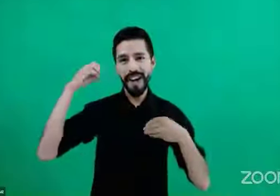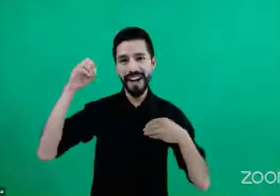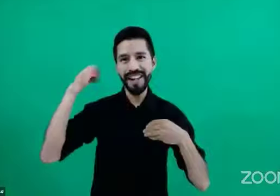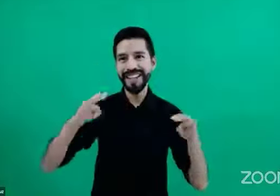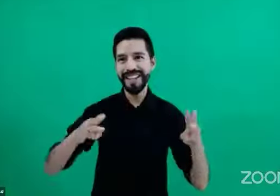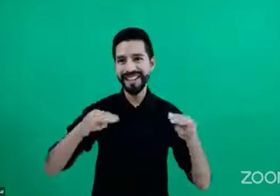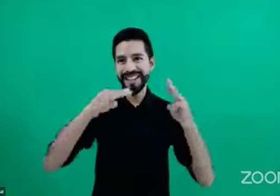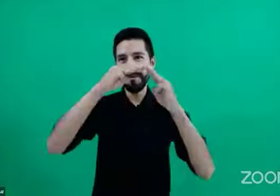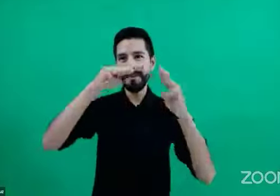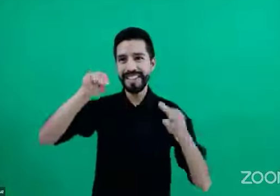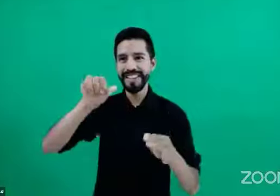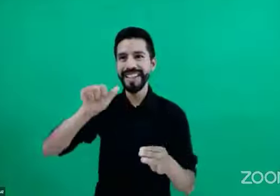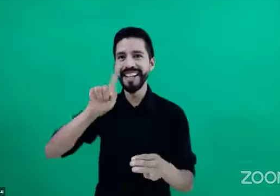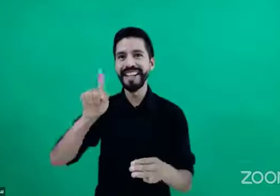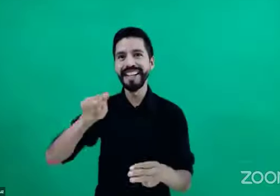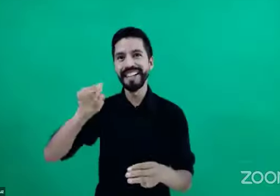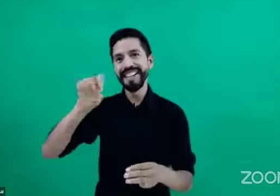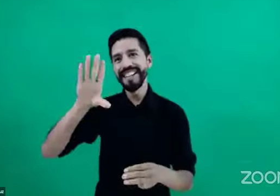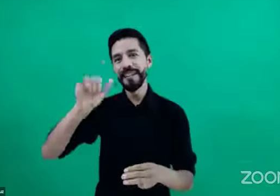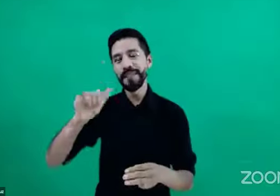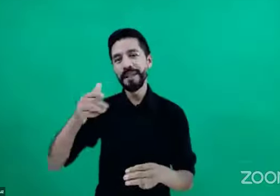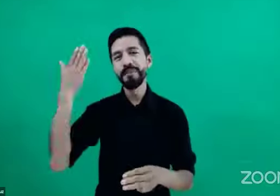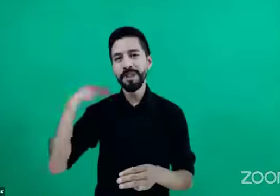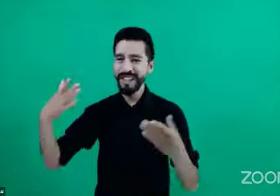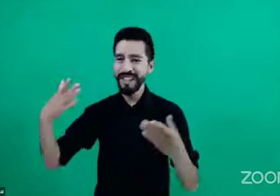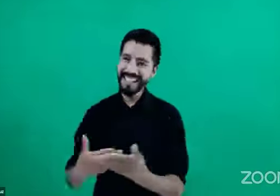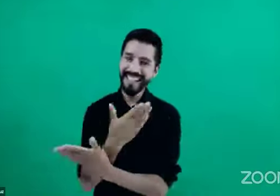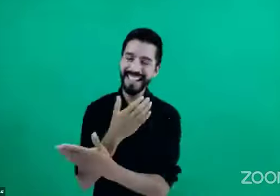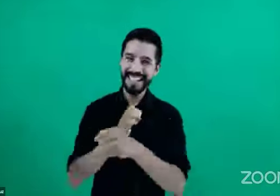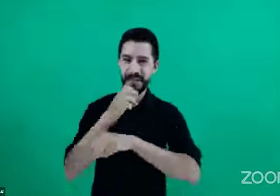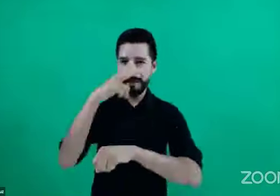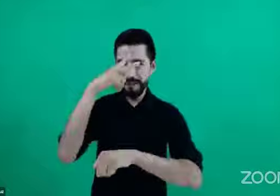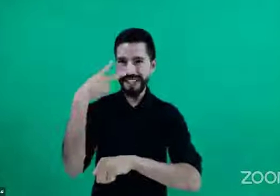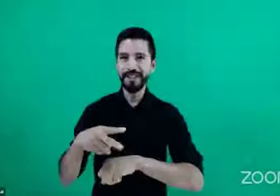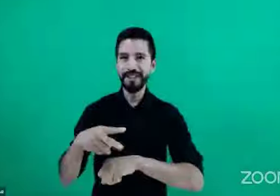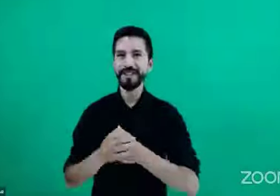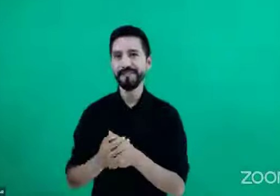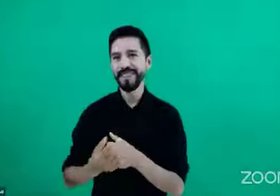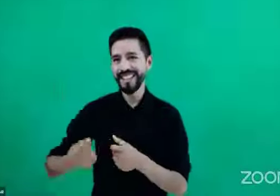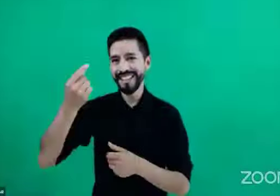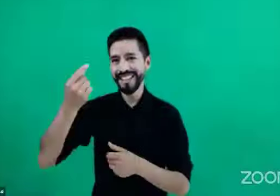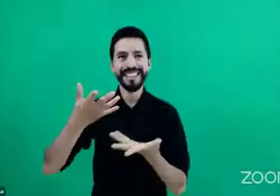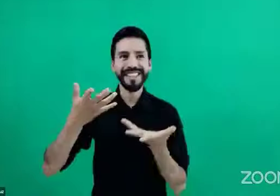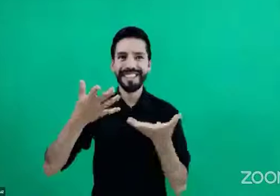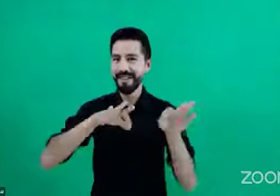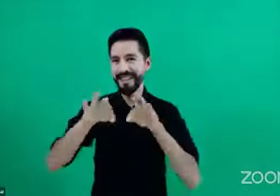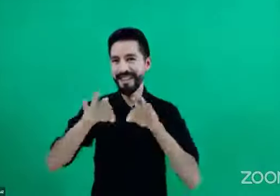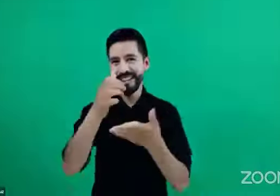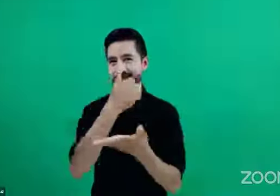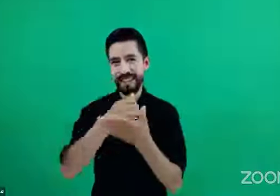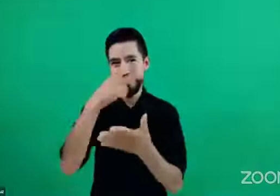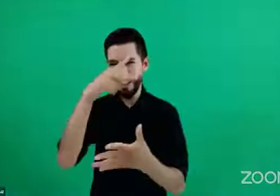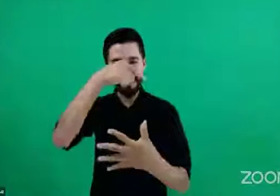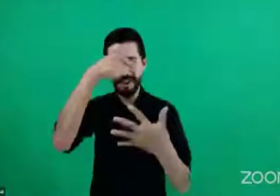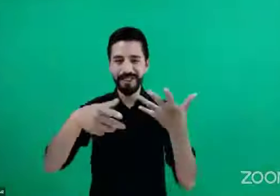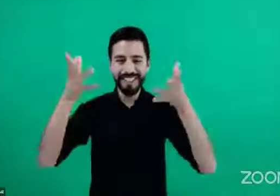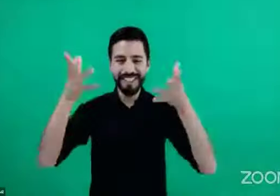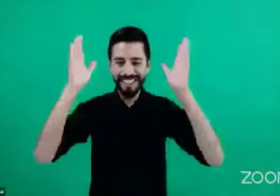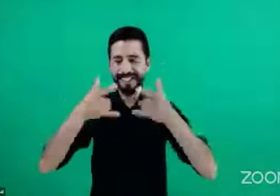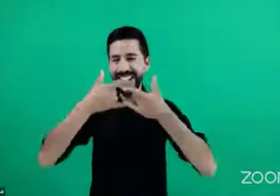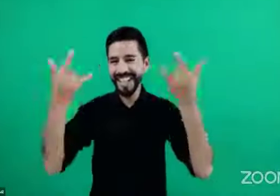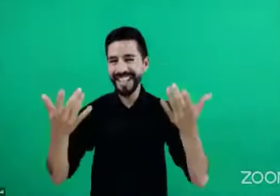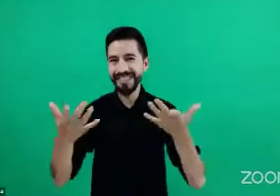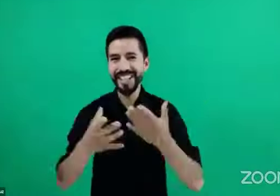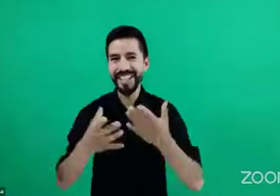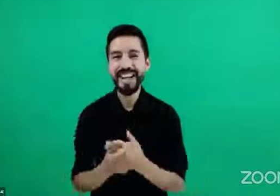en Oaxaca, en la Sierra Mazateca, pero bueno, nací en el Estado de México y crecí, trabajé en la Ciudad de México. Bueno,